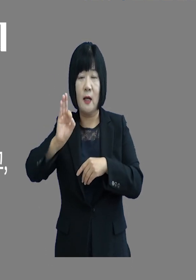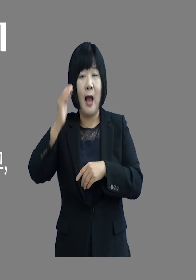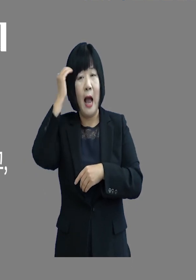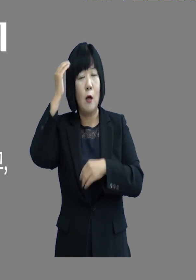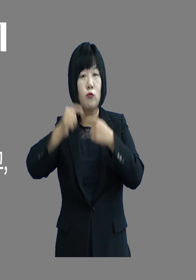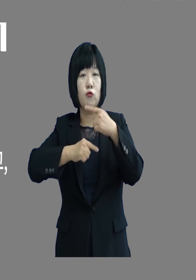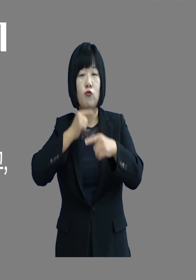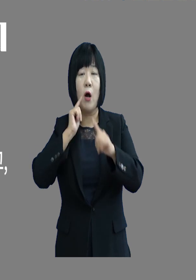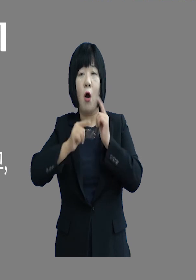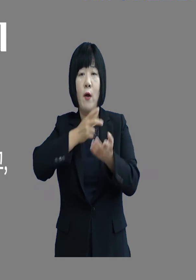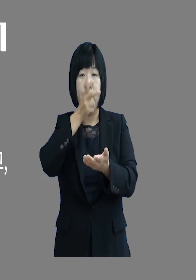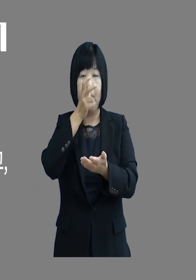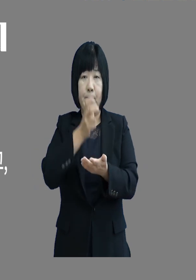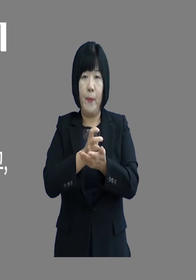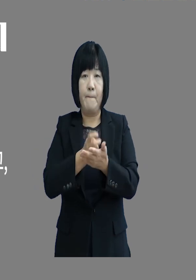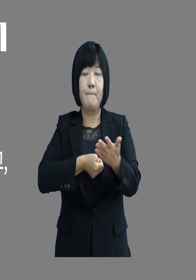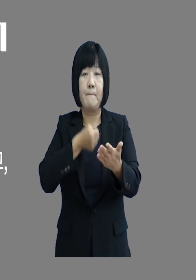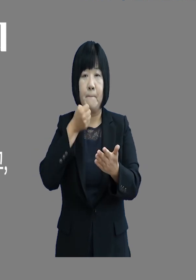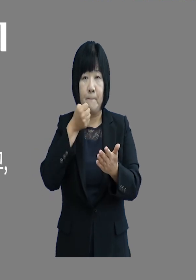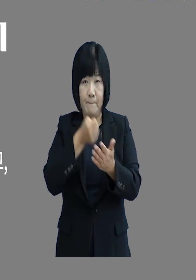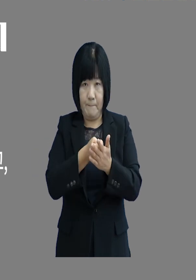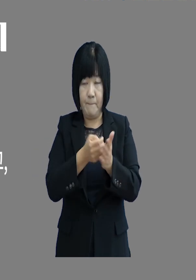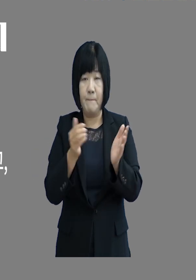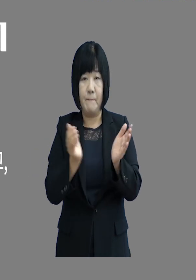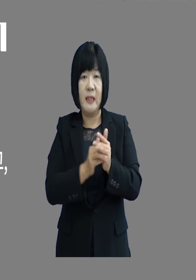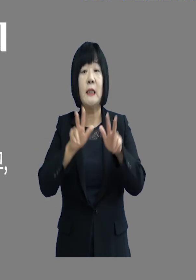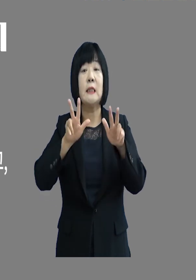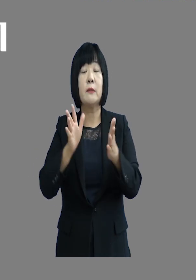만들어졌고 지금도 여전히 시행되고 있습니다.